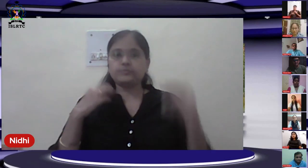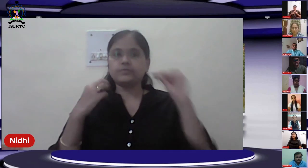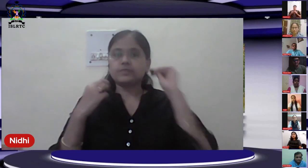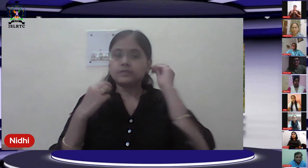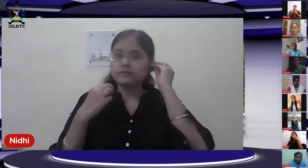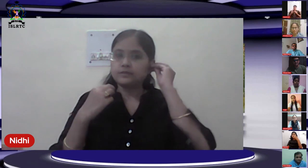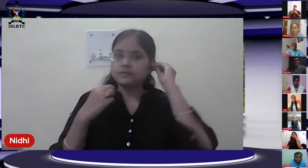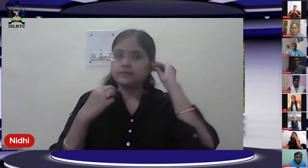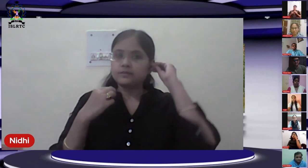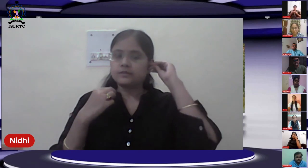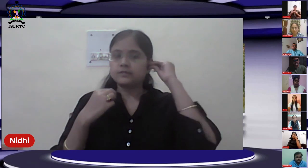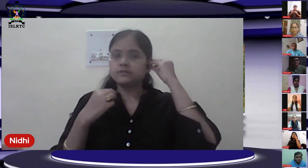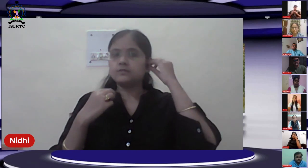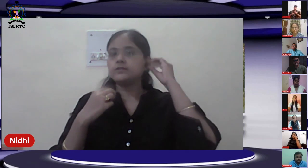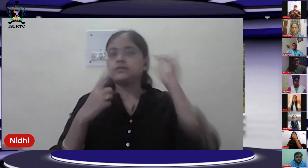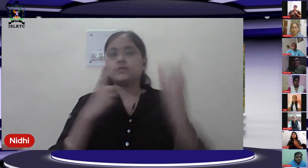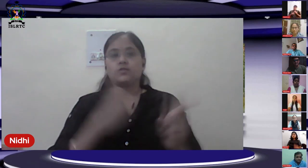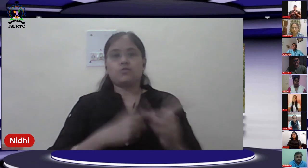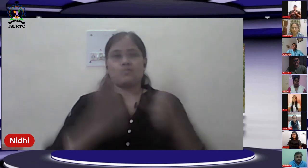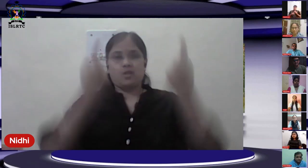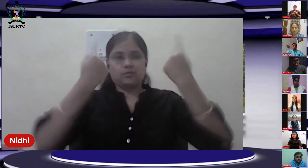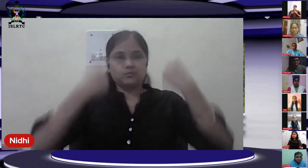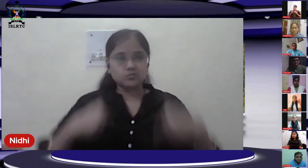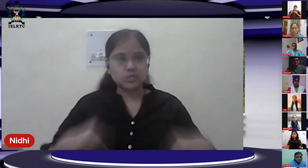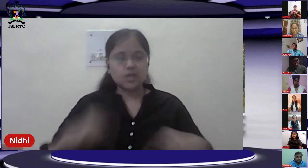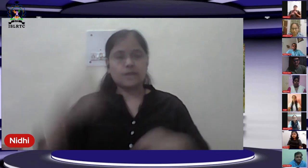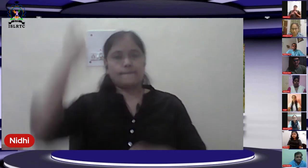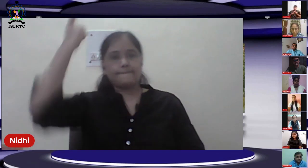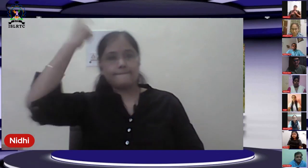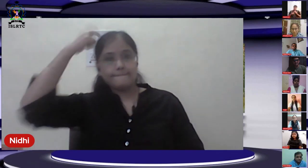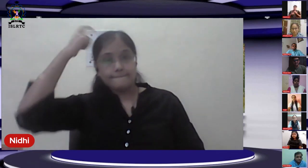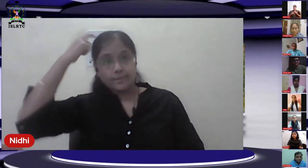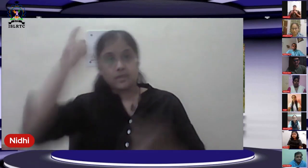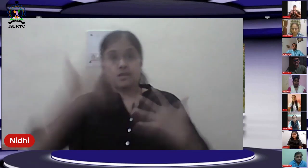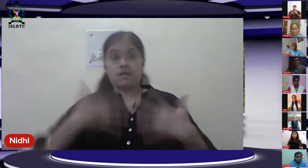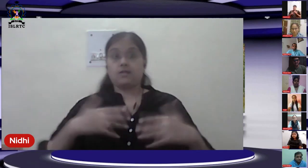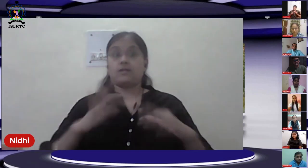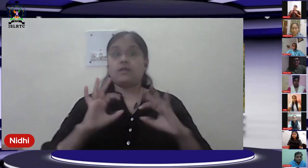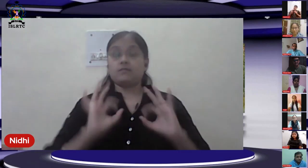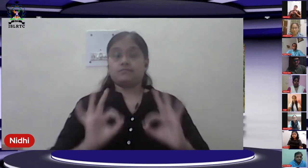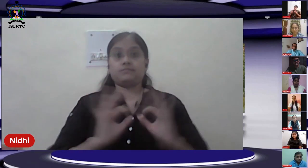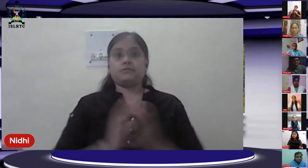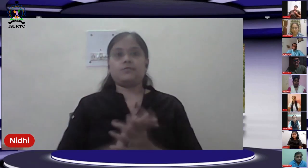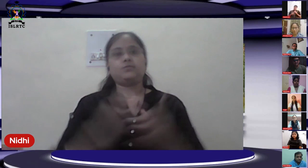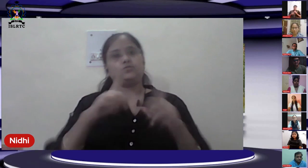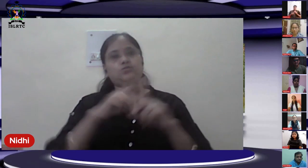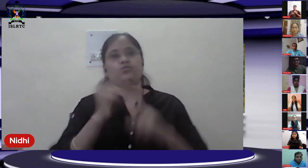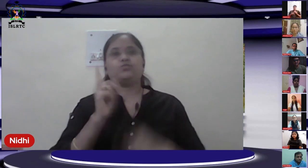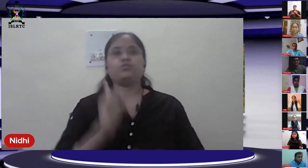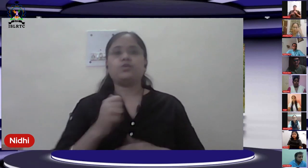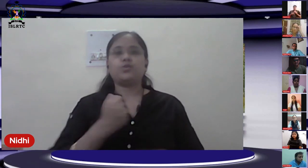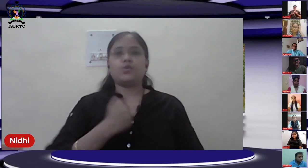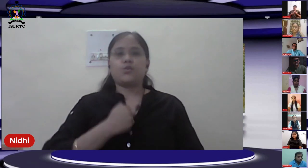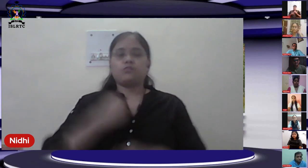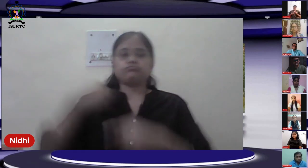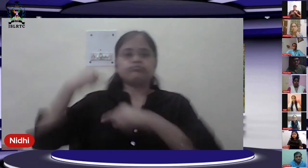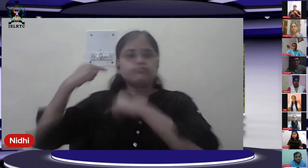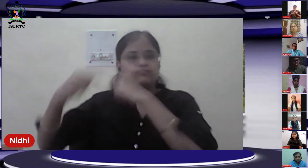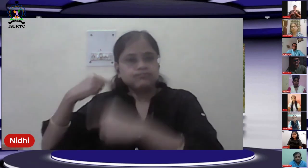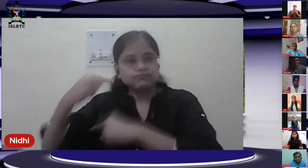स्वास्थ्य, शारीरिक स्वास्थ्य के लिए बहुत जरूरी है, इसलिए हमको करना चाहिए। दूसरा, ये हमारी संस्कृति का संरक्षण करता है, क्योंकि